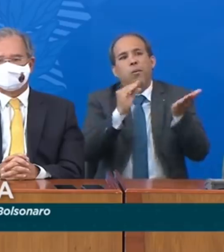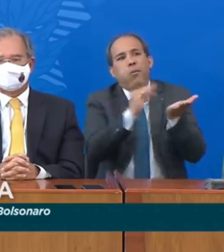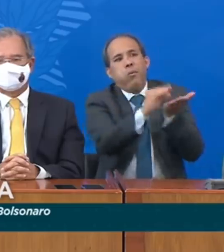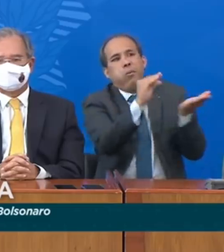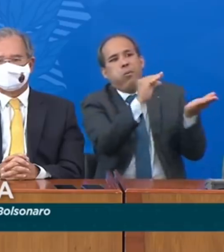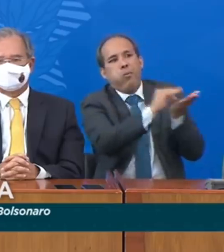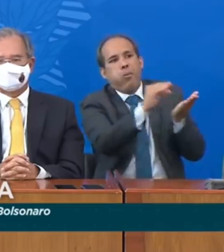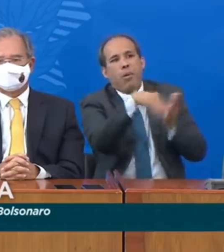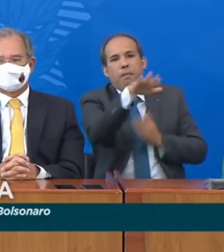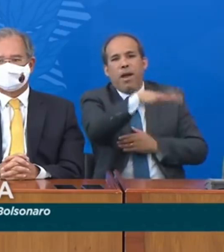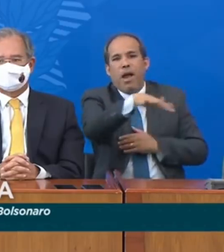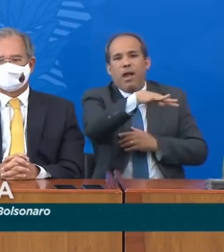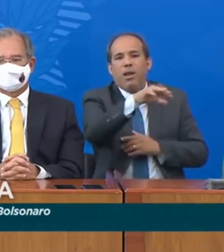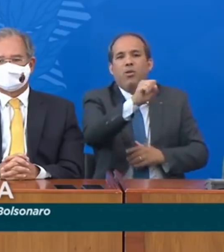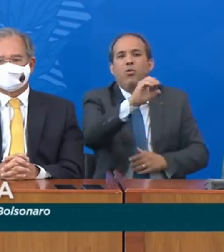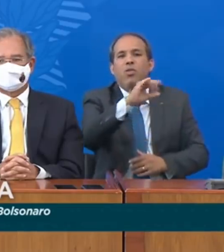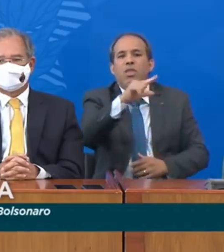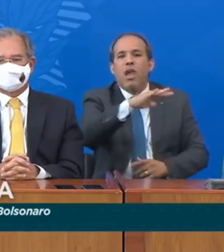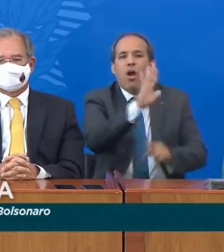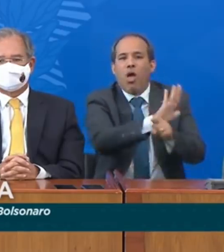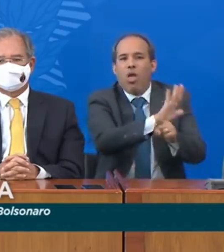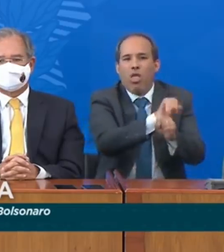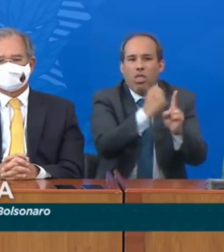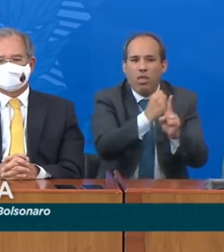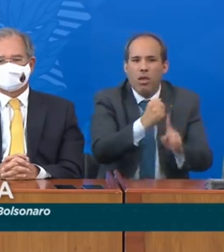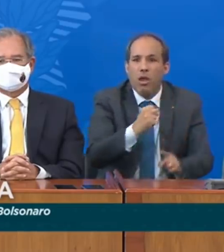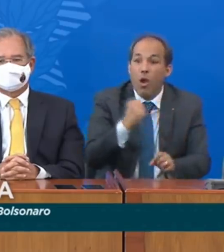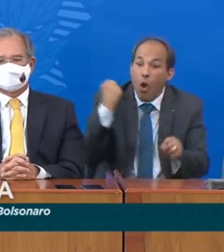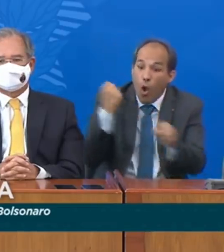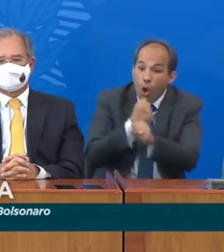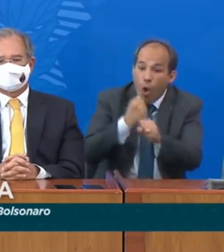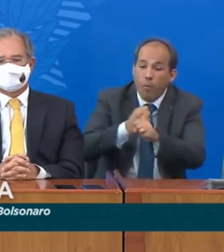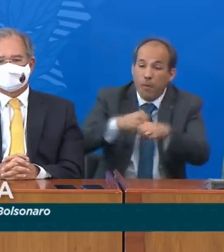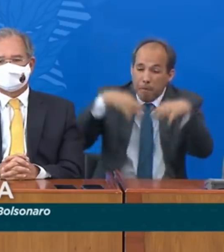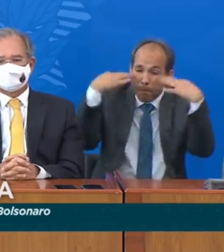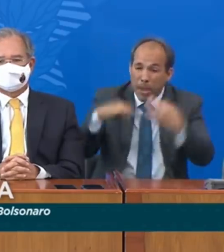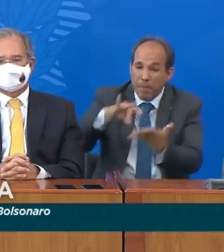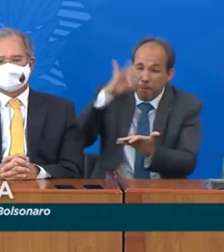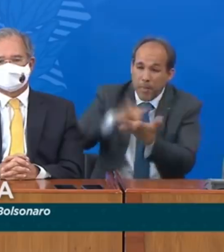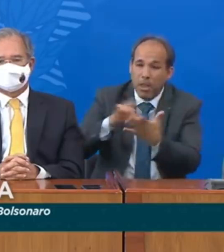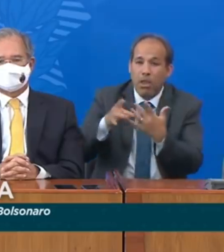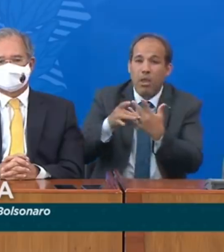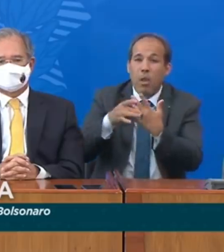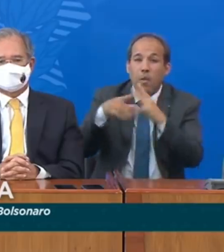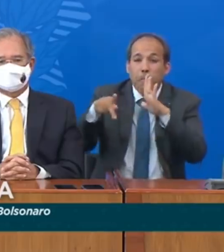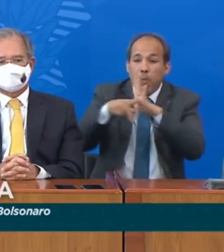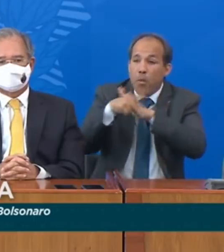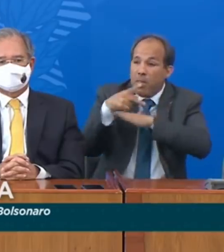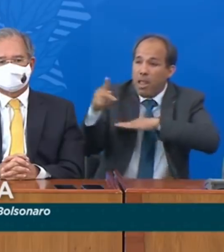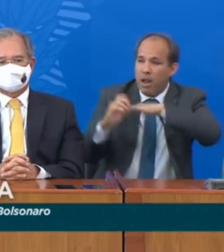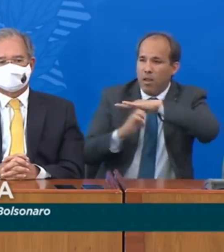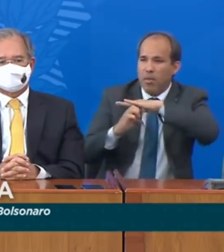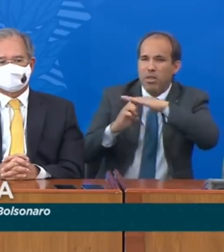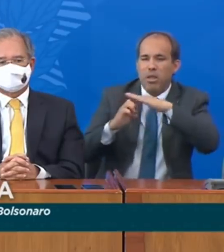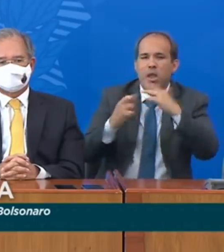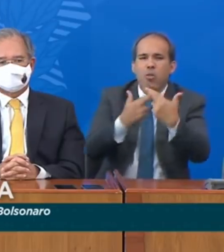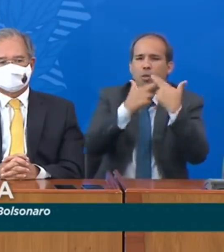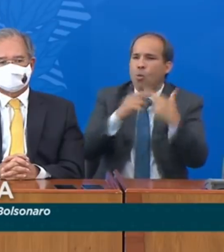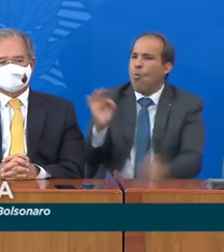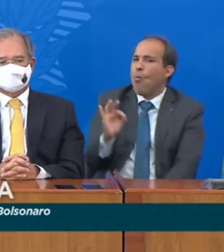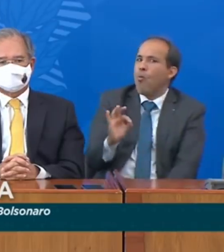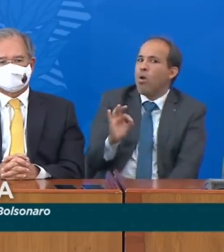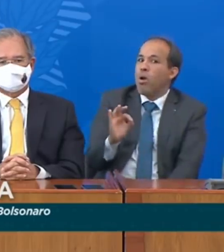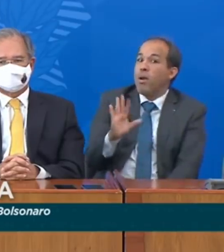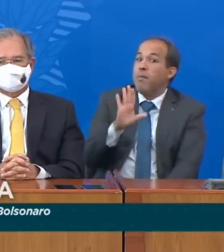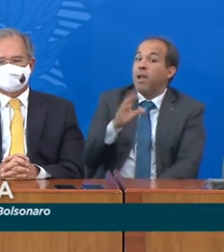em questões sociais, muito pouco em obras outras que são de competência também da empresa. O ano passado,